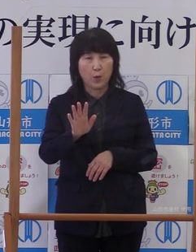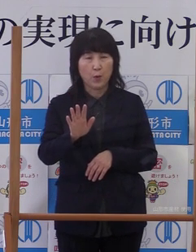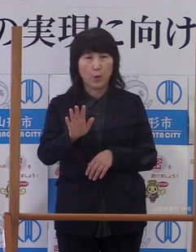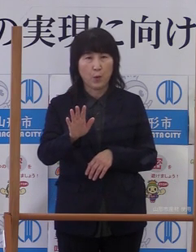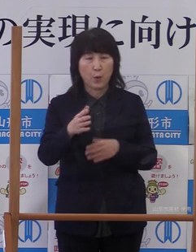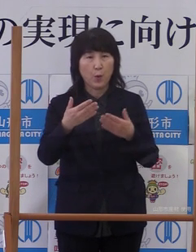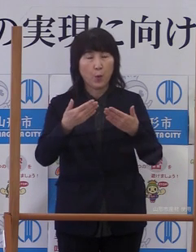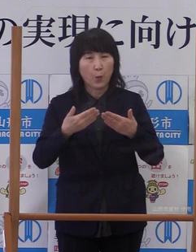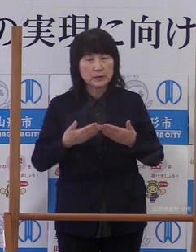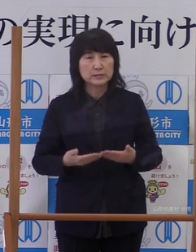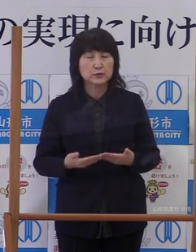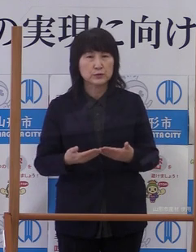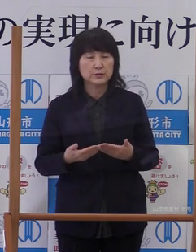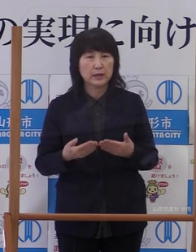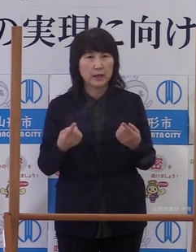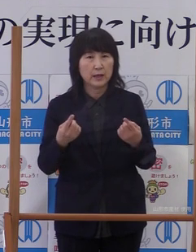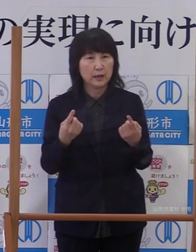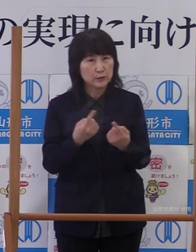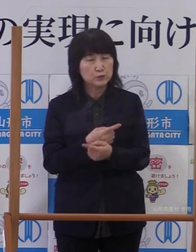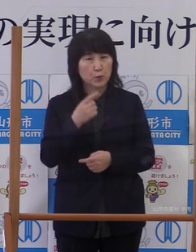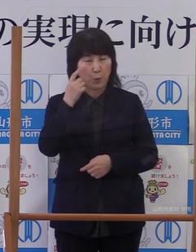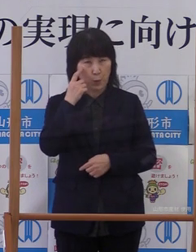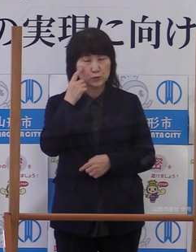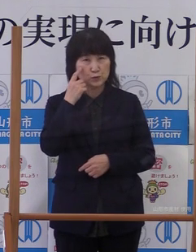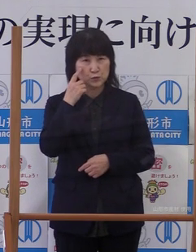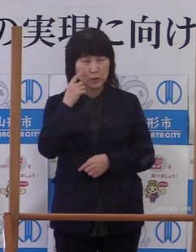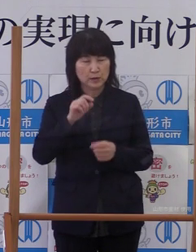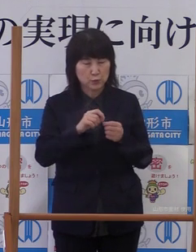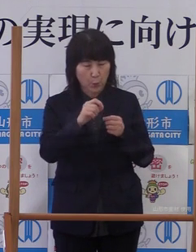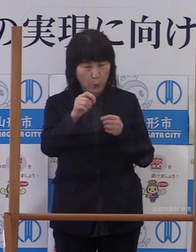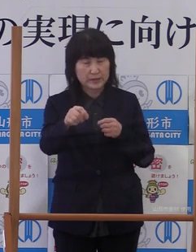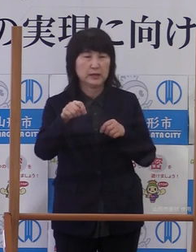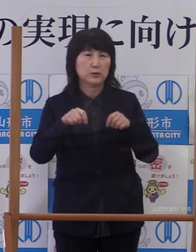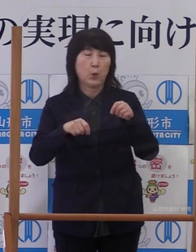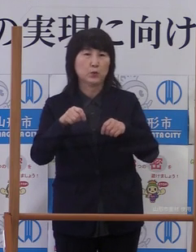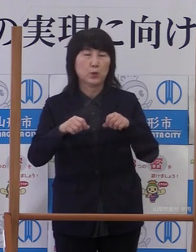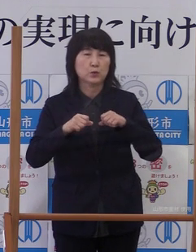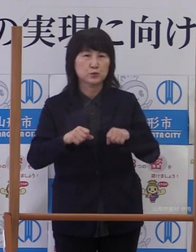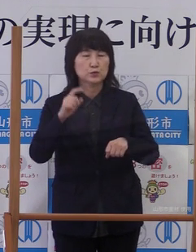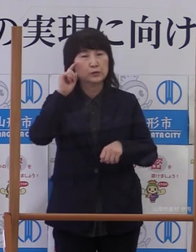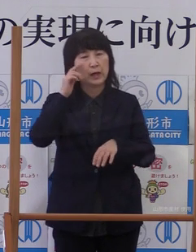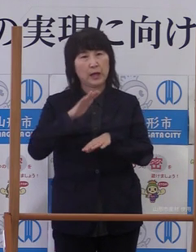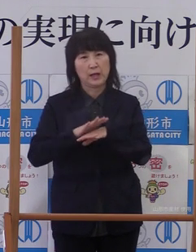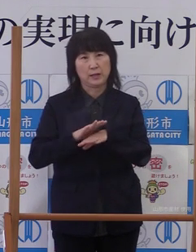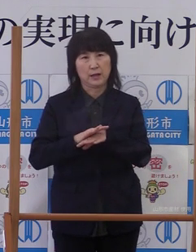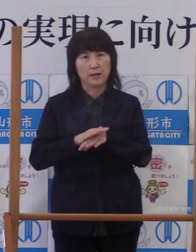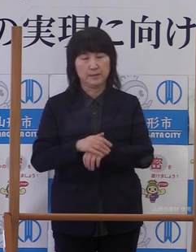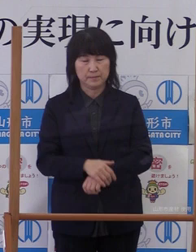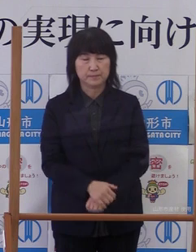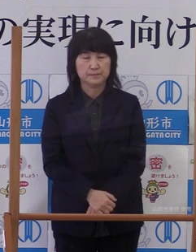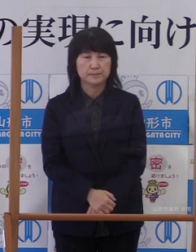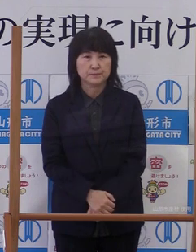収束に向けていくということで、長期的にコントロールをしていくという考え方になります。